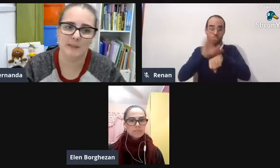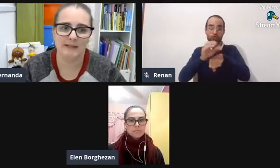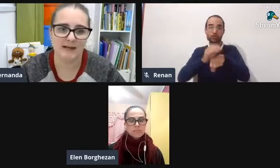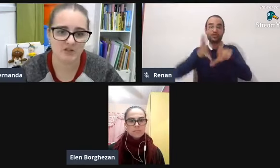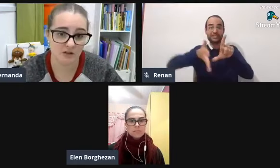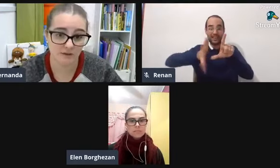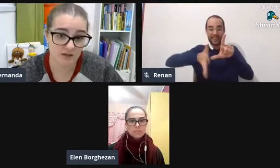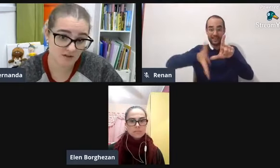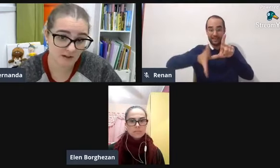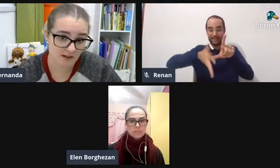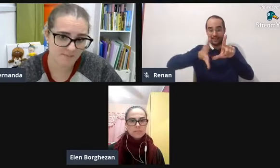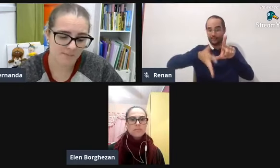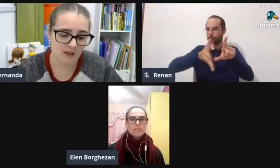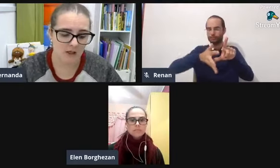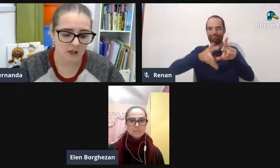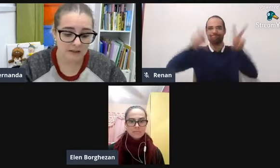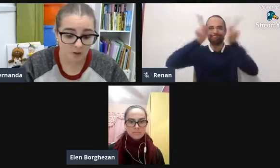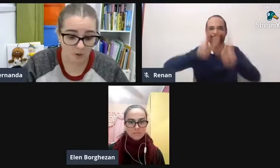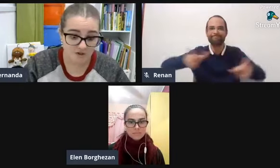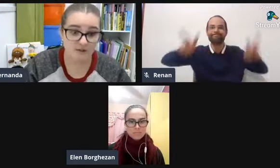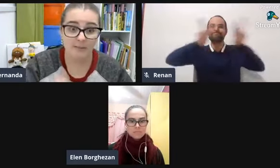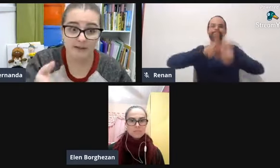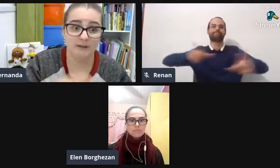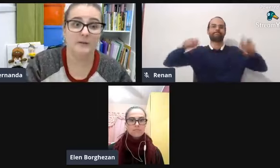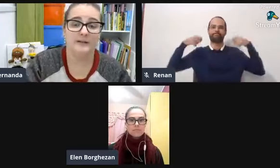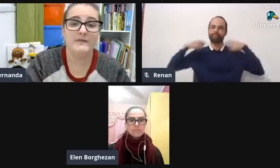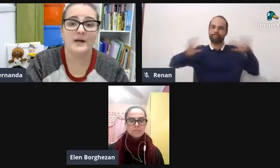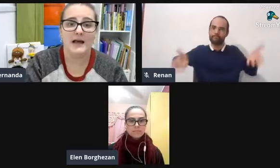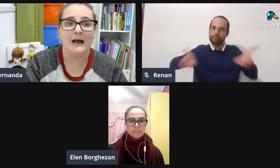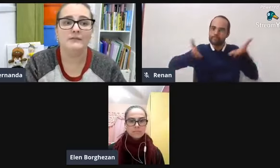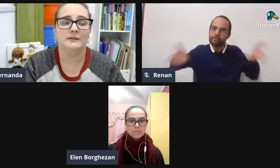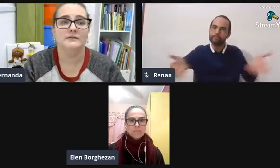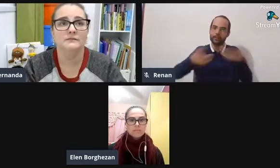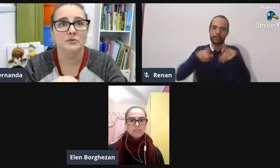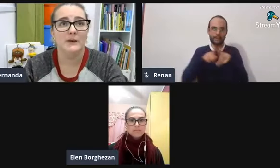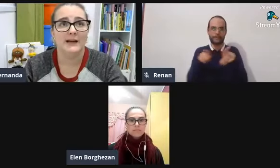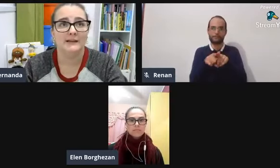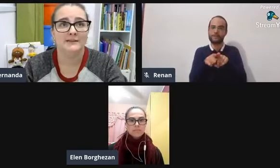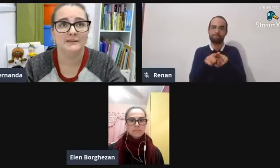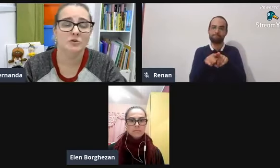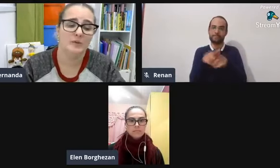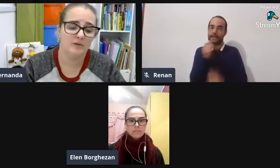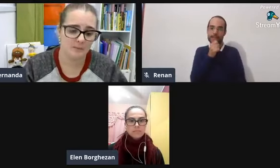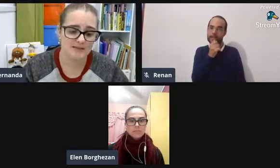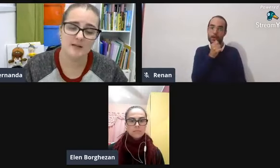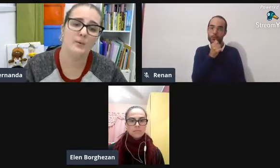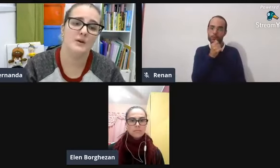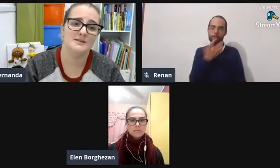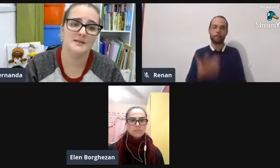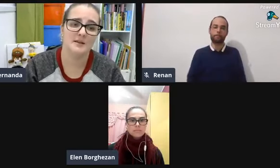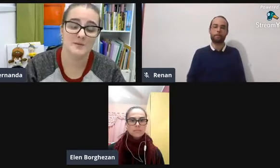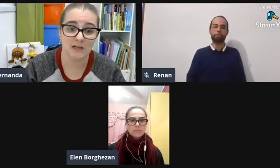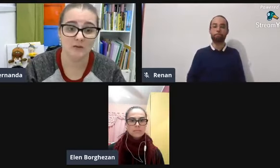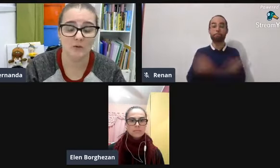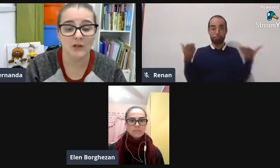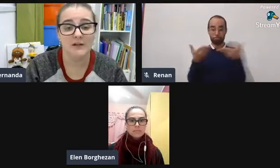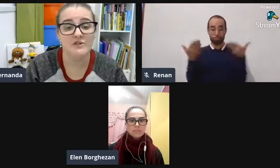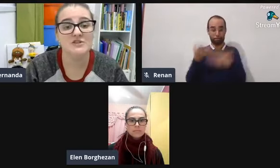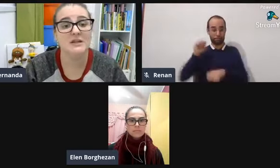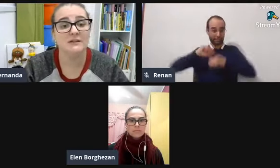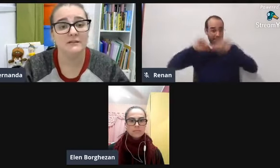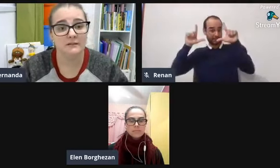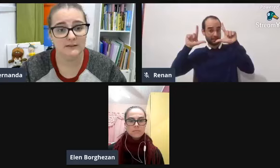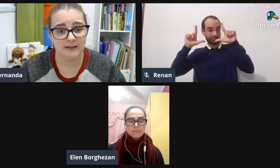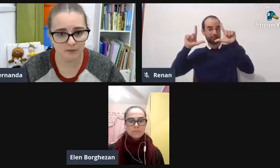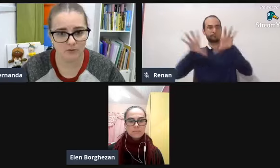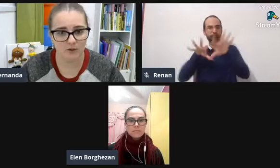toda a visibilidade que deveria de ter. Hoje de manhã eu ainda falava numa formação que nós estamos tendo